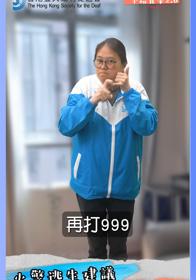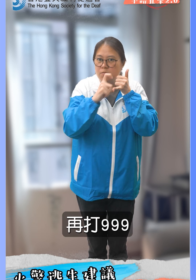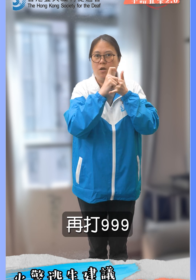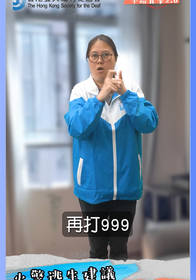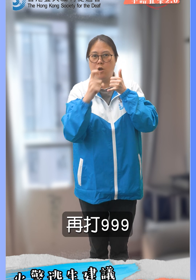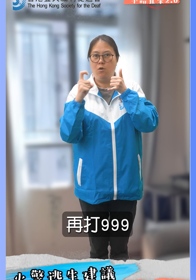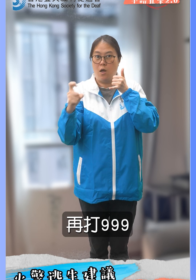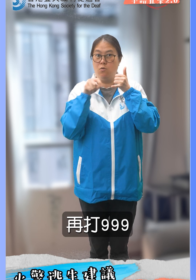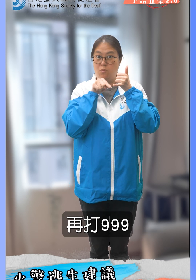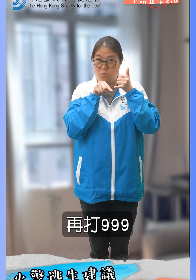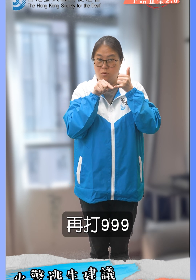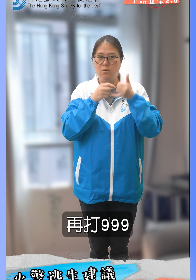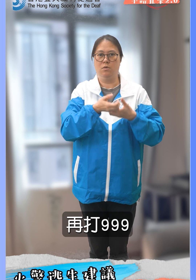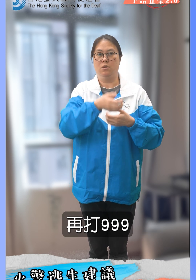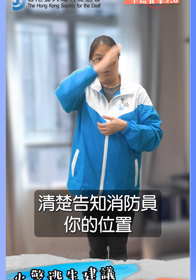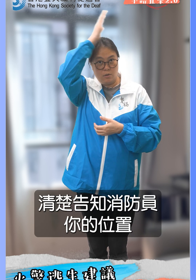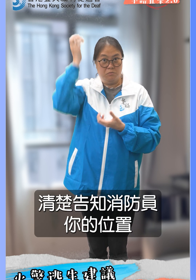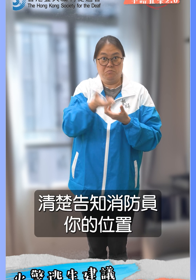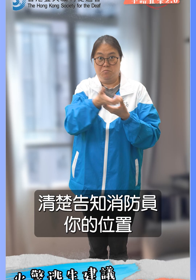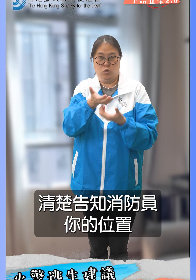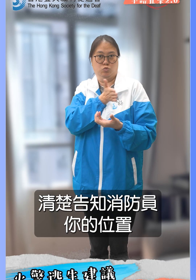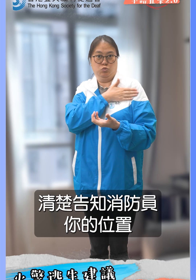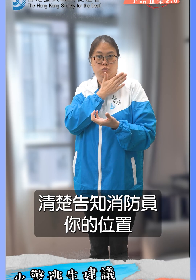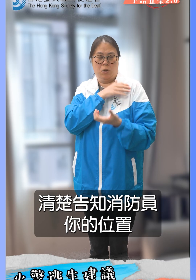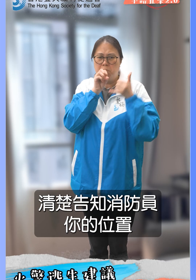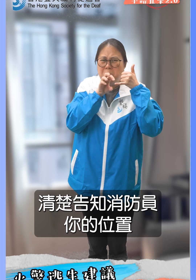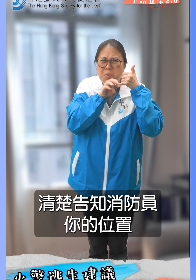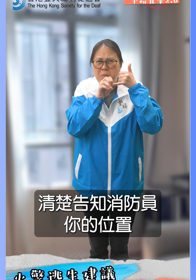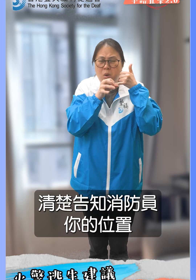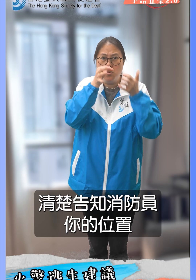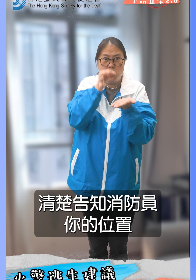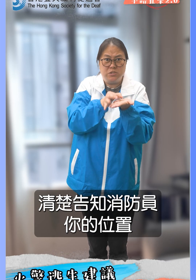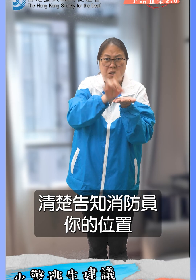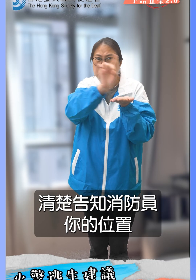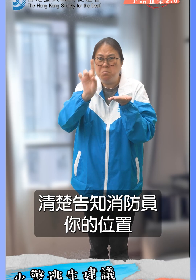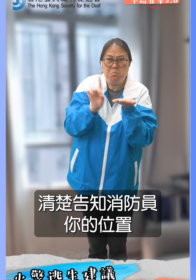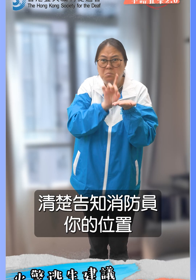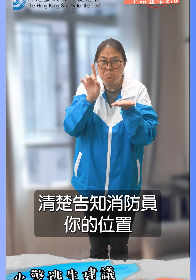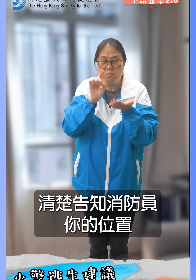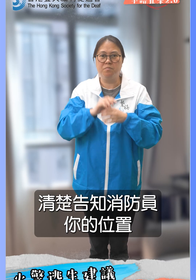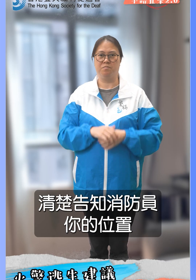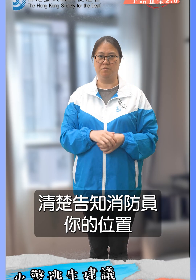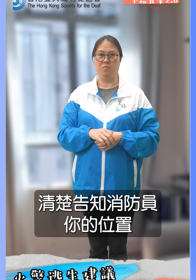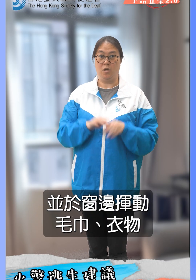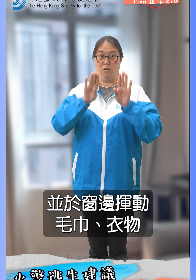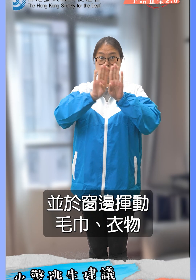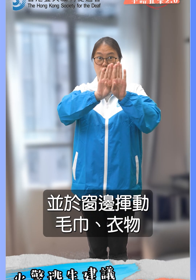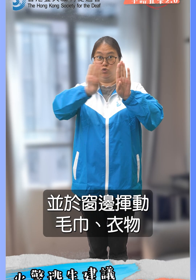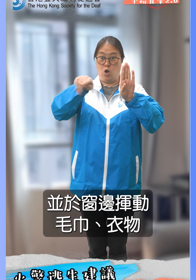再打999，清楚告知消防員你嘅位置，並於窗